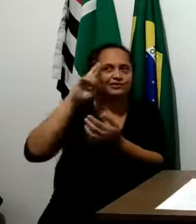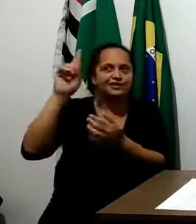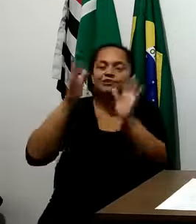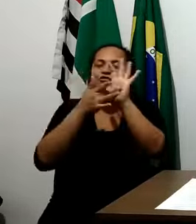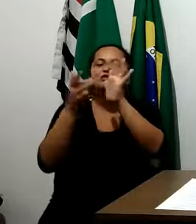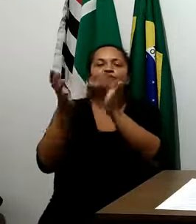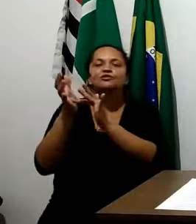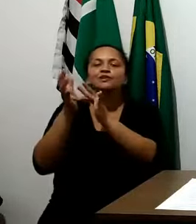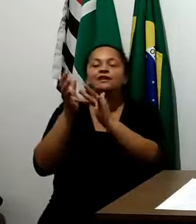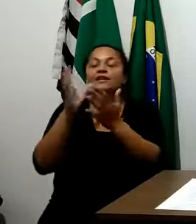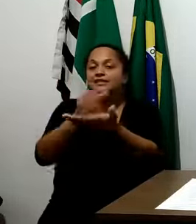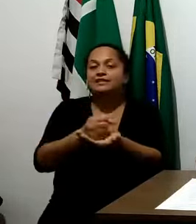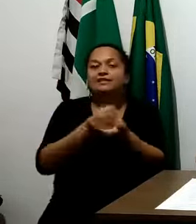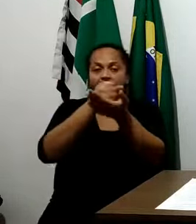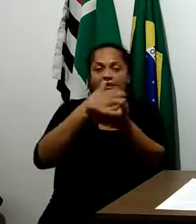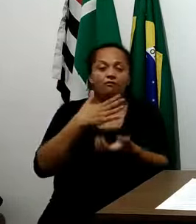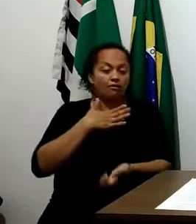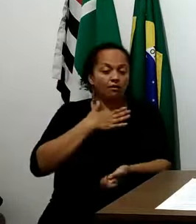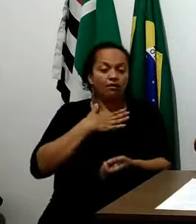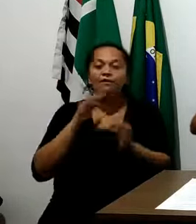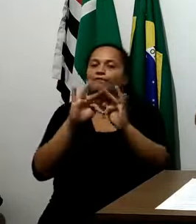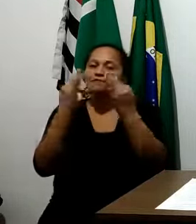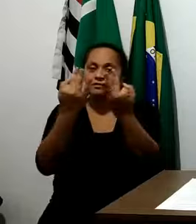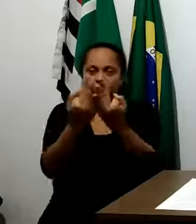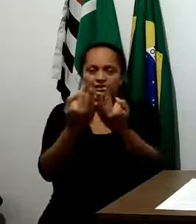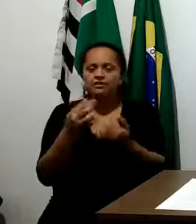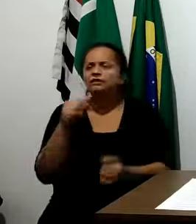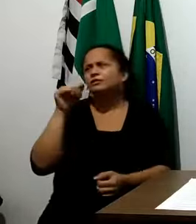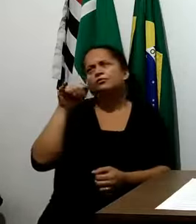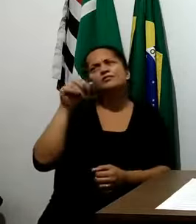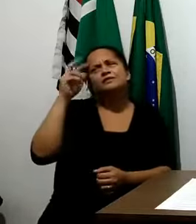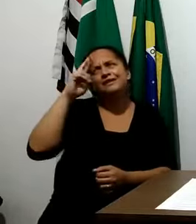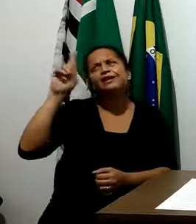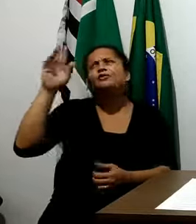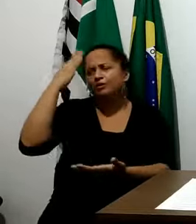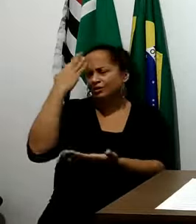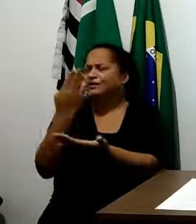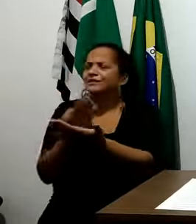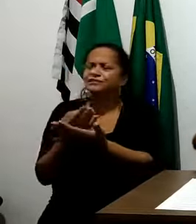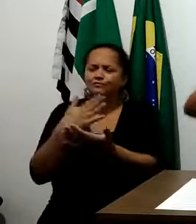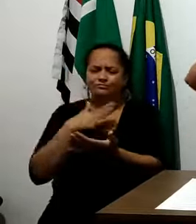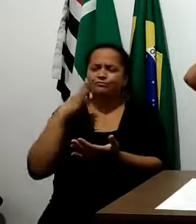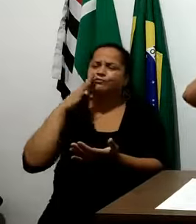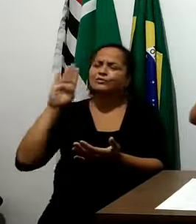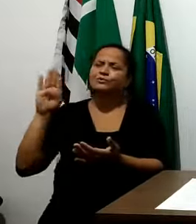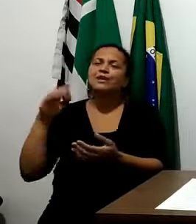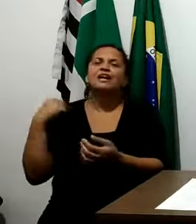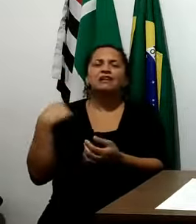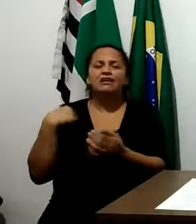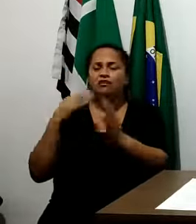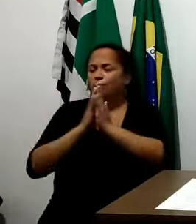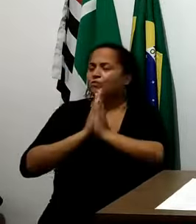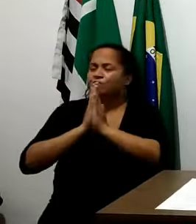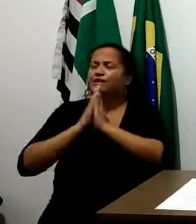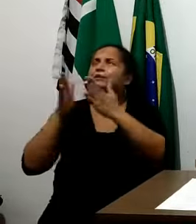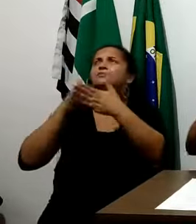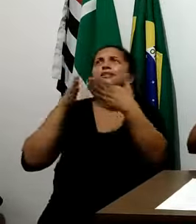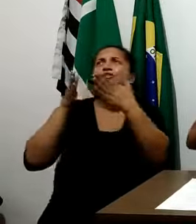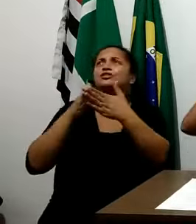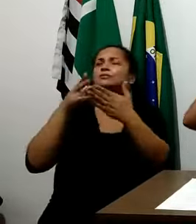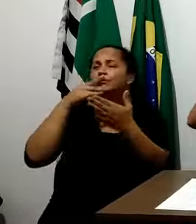a tua casa. Senhor, eu creio na tua promessa, então eu vou orar, eu vou interceder a favor dos meus pais, eu vou interceder a favor dos meus